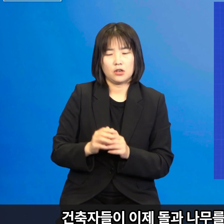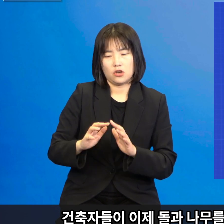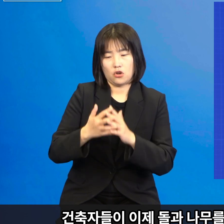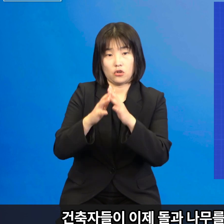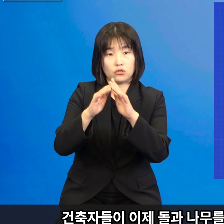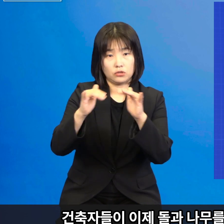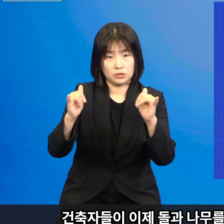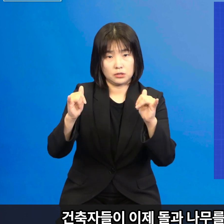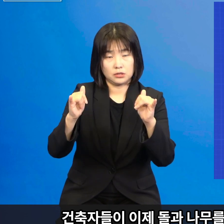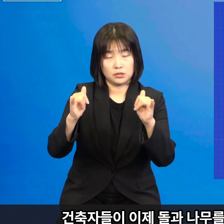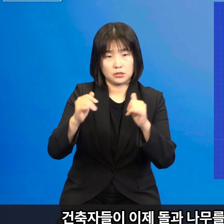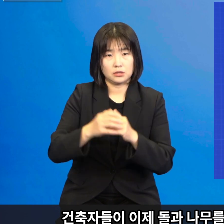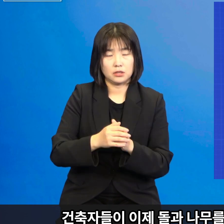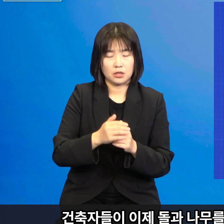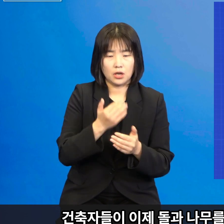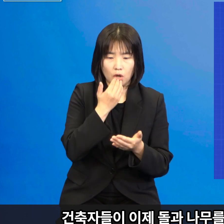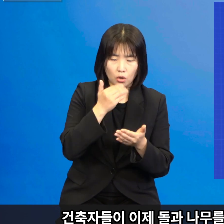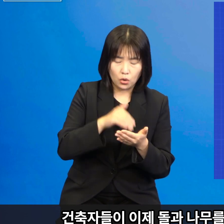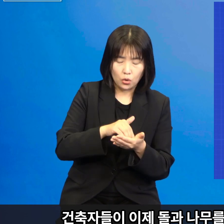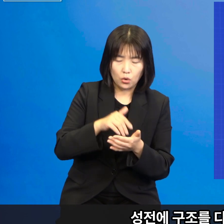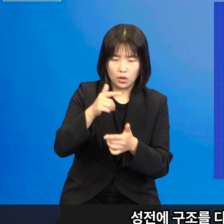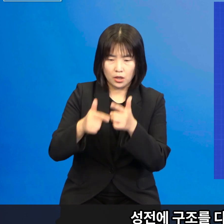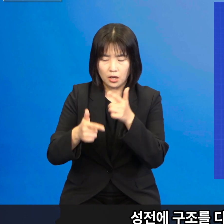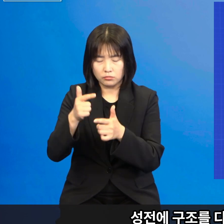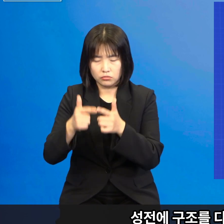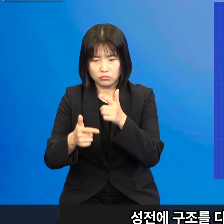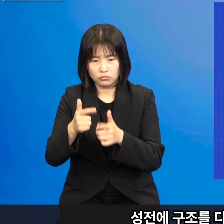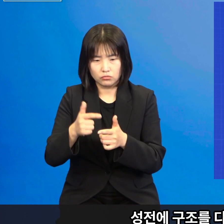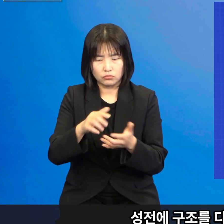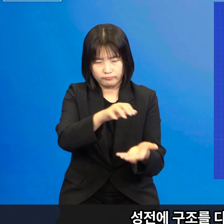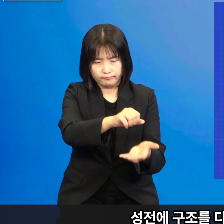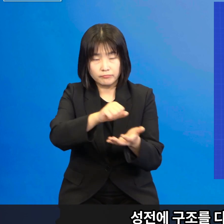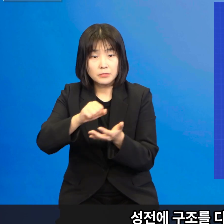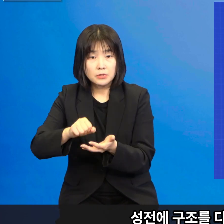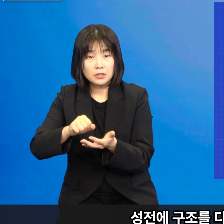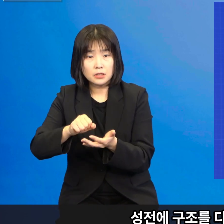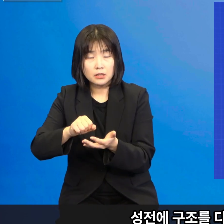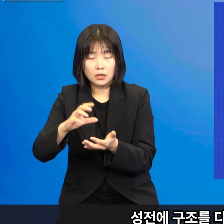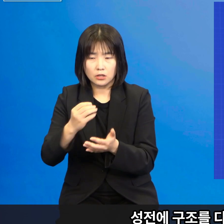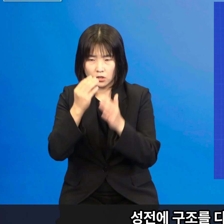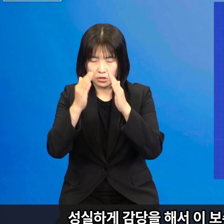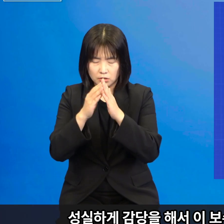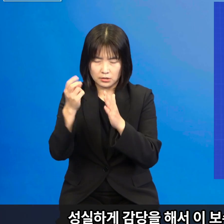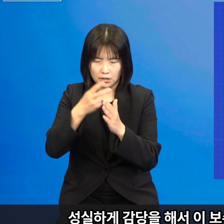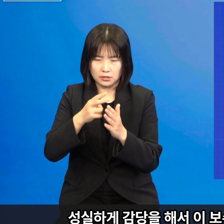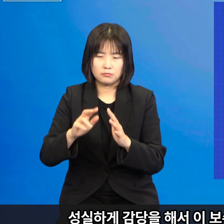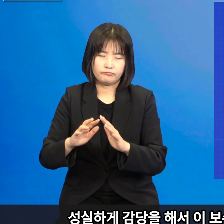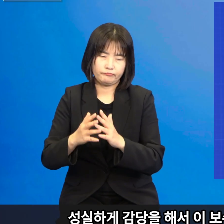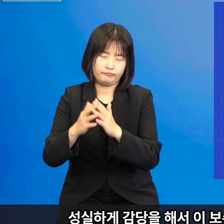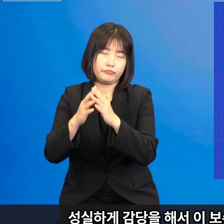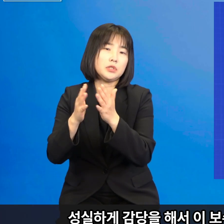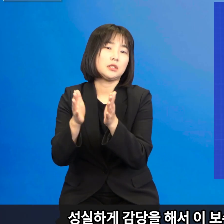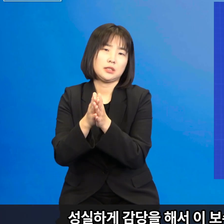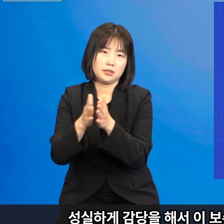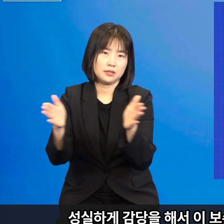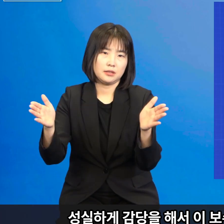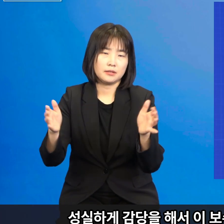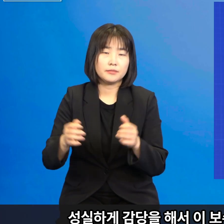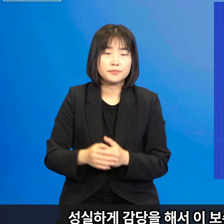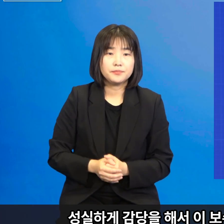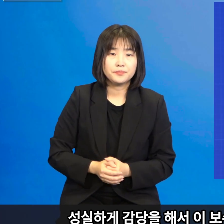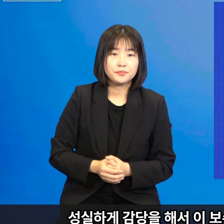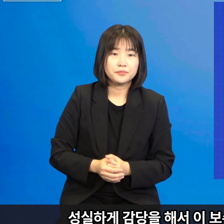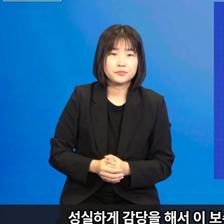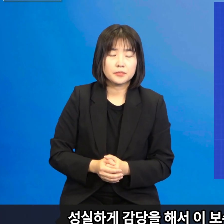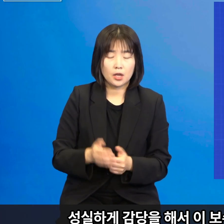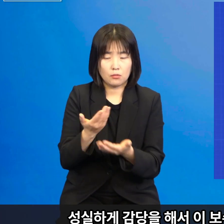이제 돌과 나무를 가져다가 들보를 다시 세우고 성전의 스트럭처를 다시 만들게 됩니다. 성실하게 감당을 해서 이